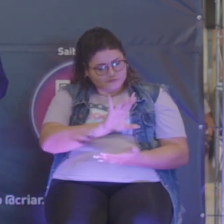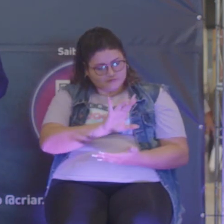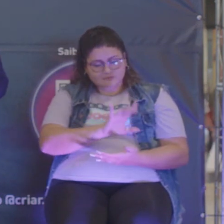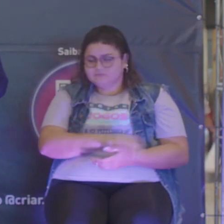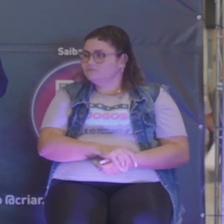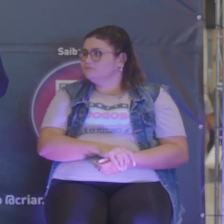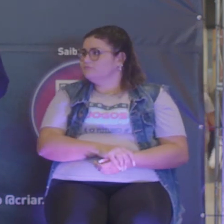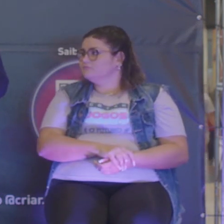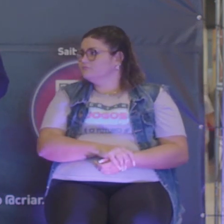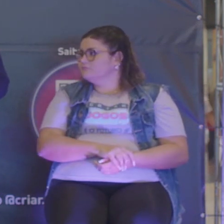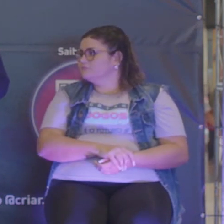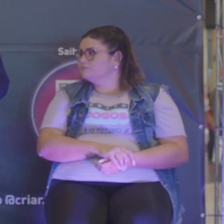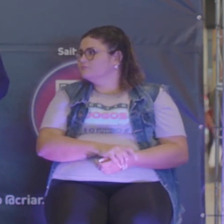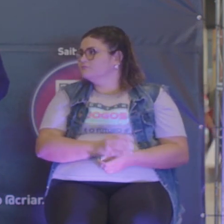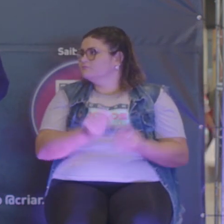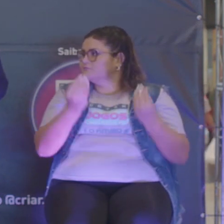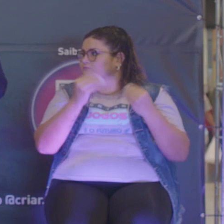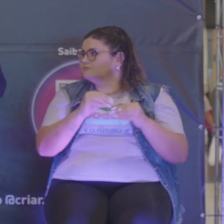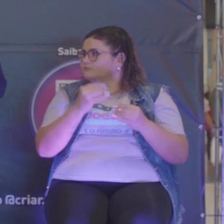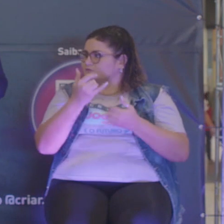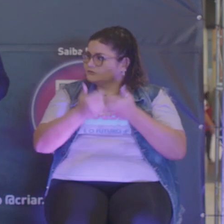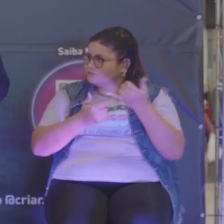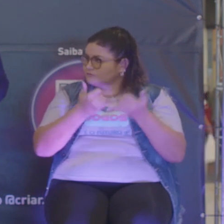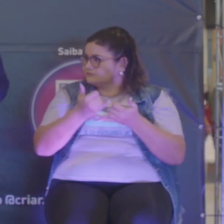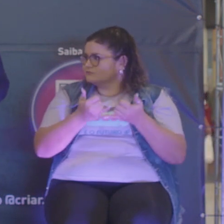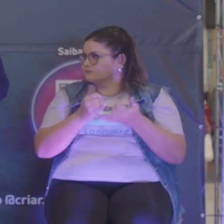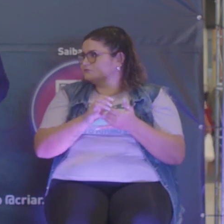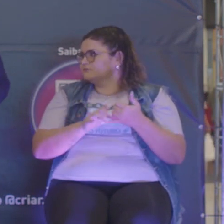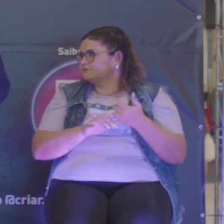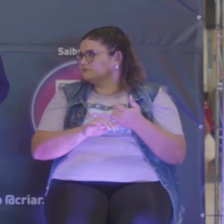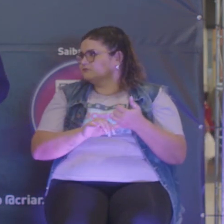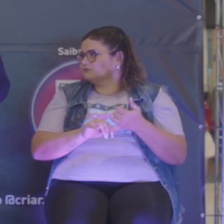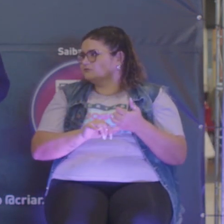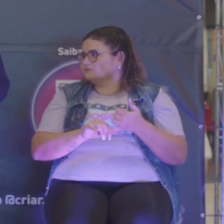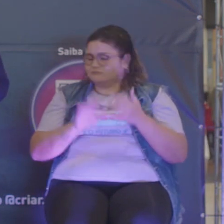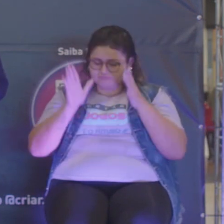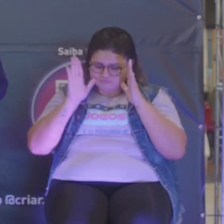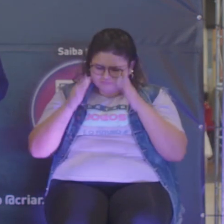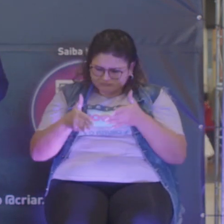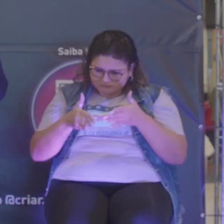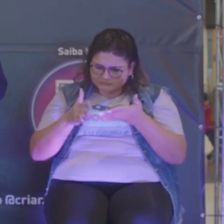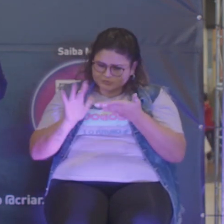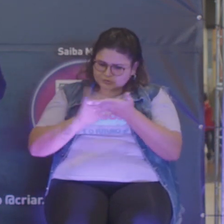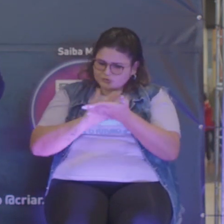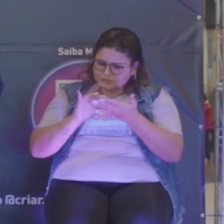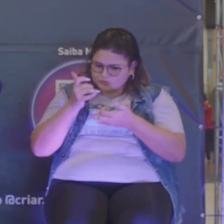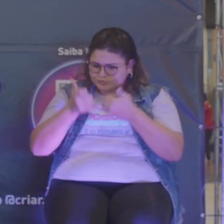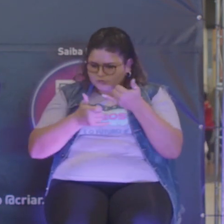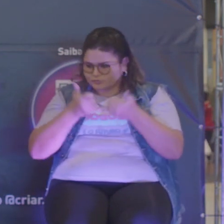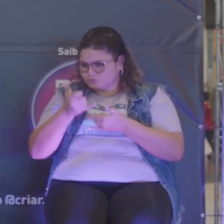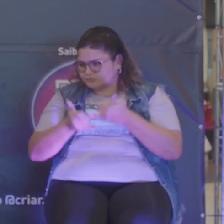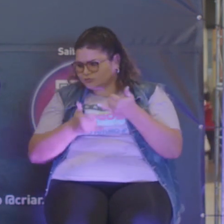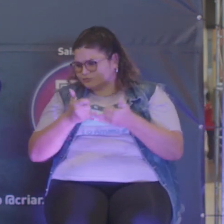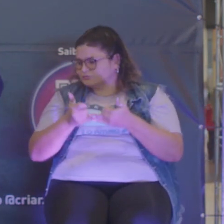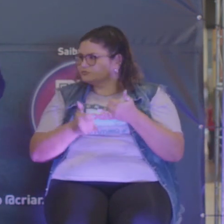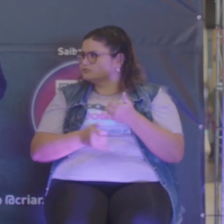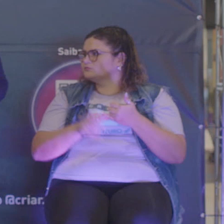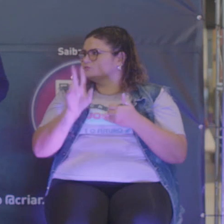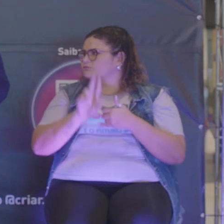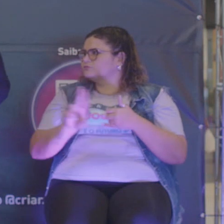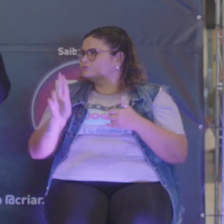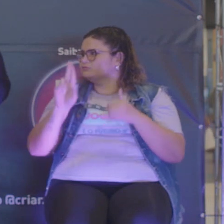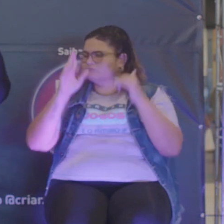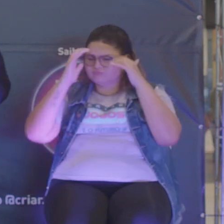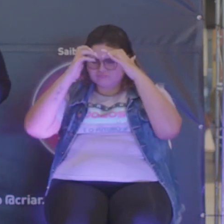algum desenho, bota um joguinho para ele jogar. Ele vai estar ali tão concentrado, mas ao mesmo tempo vai estar tão usando o